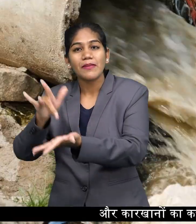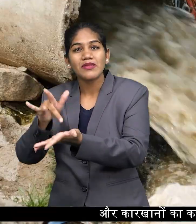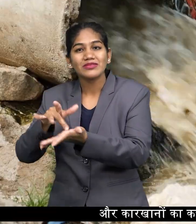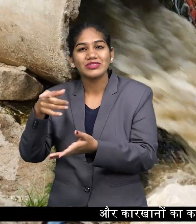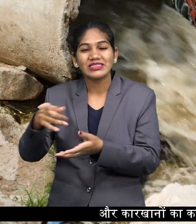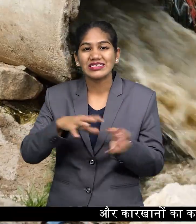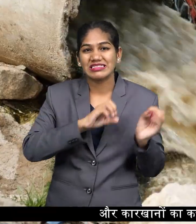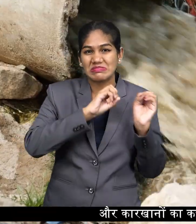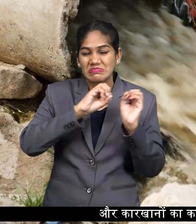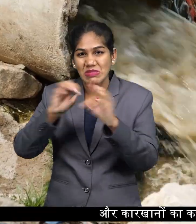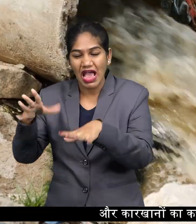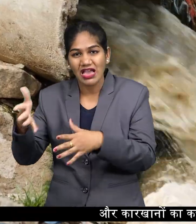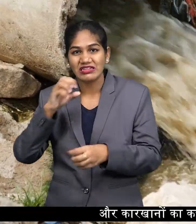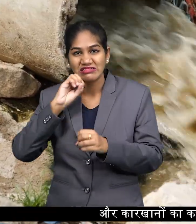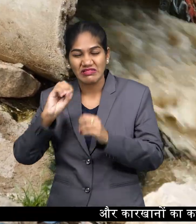है।